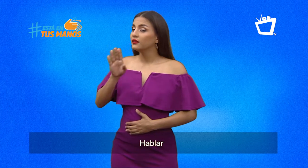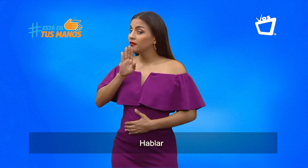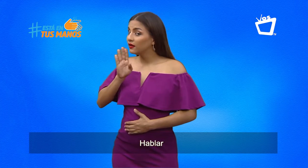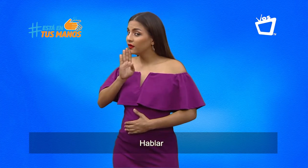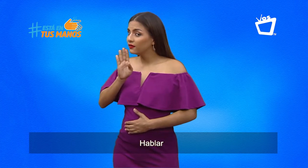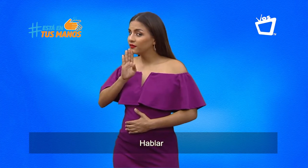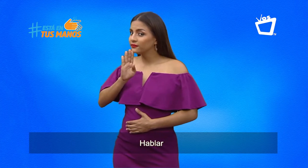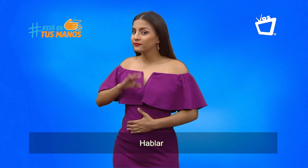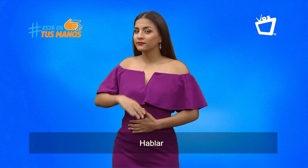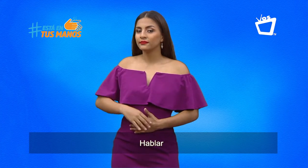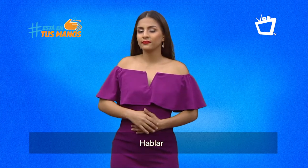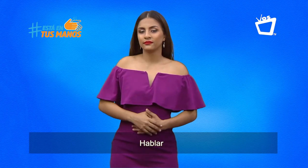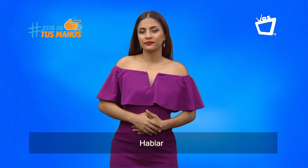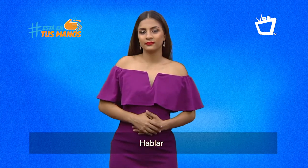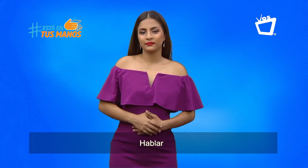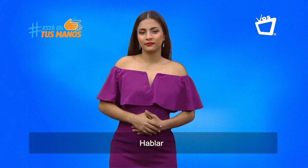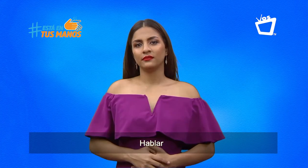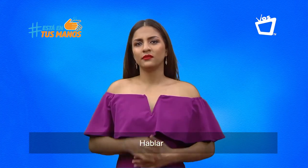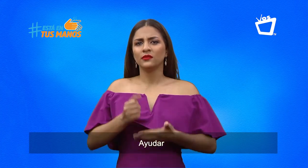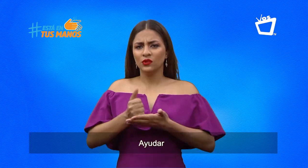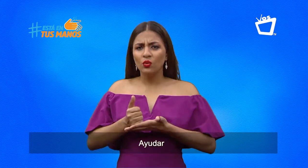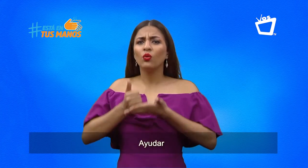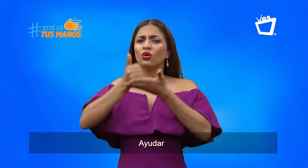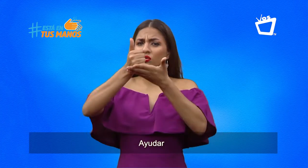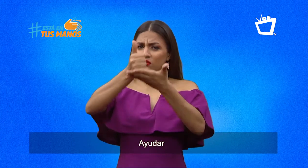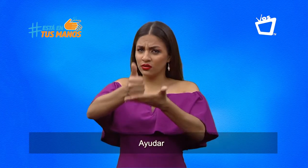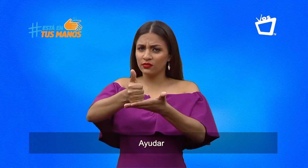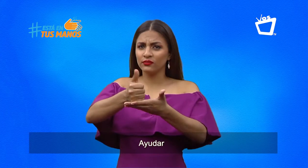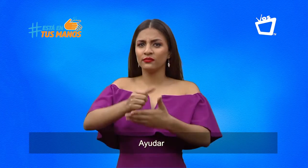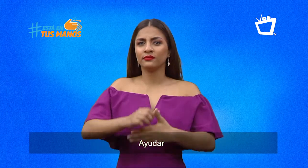hablar a ayudar